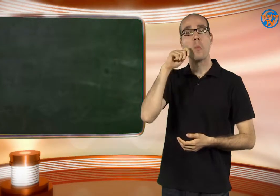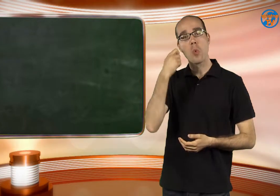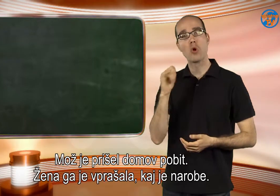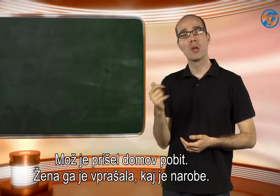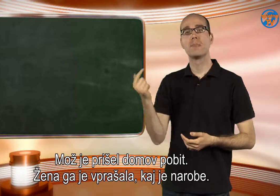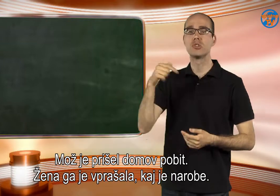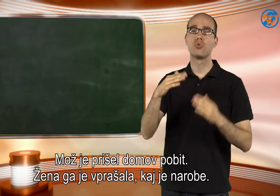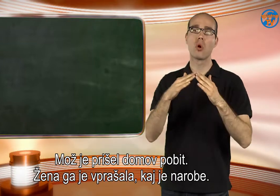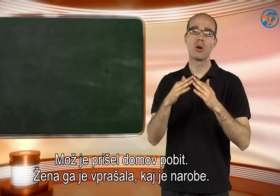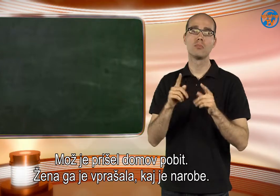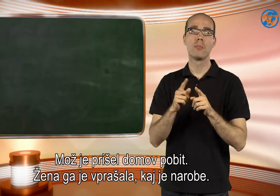Mož je prišel domov pobit.